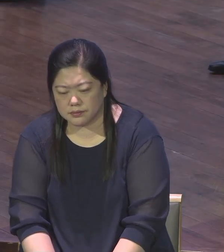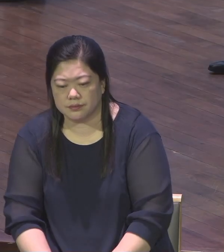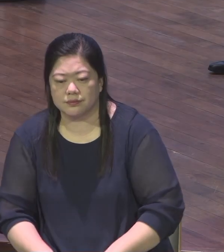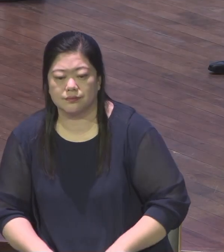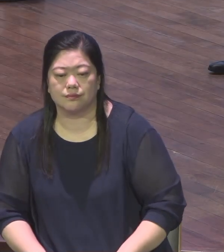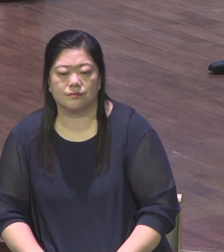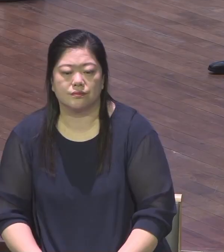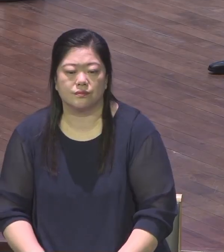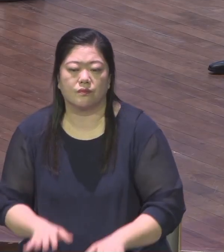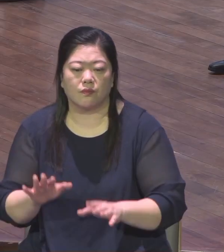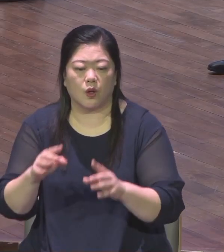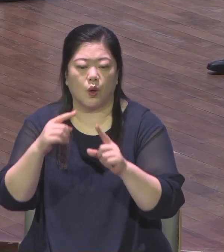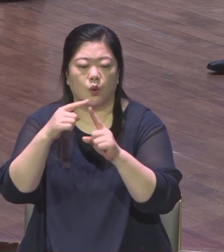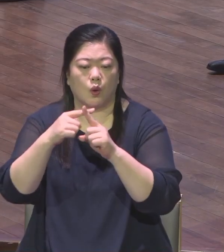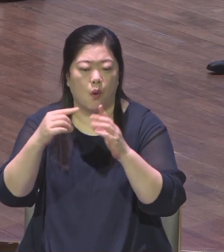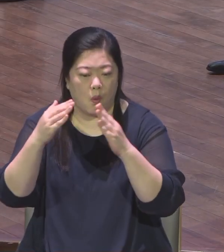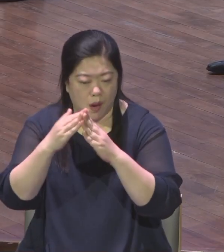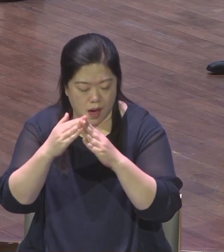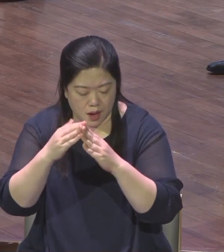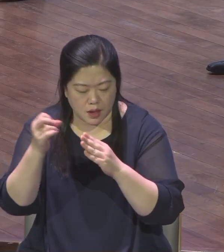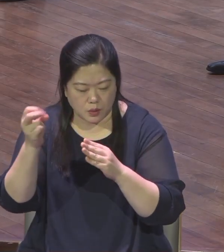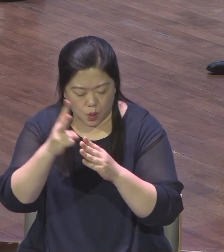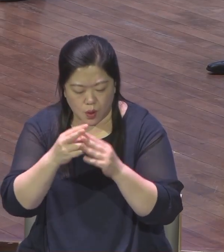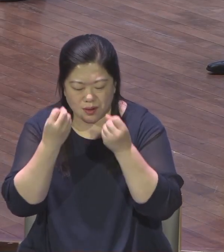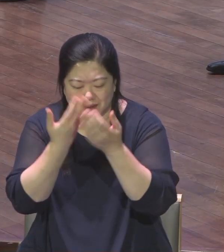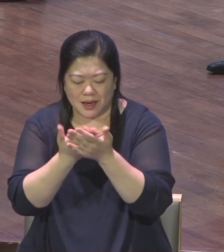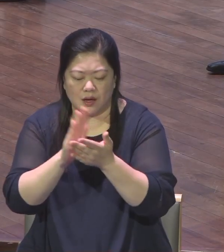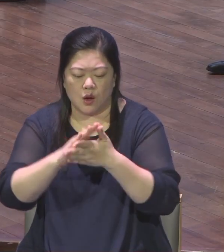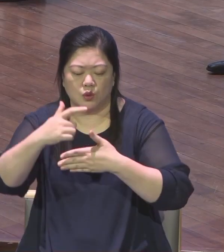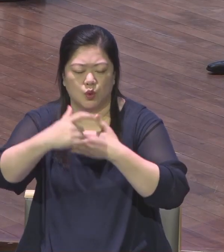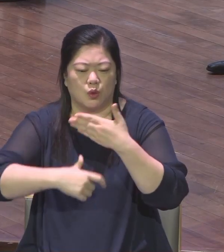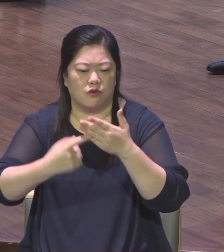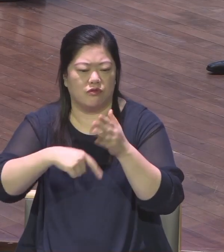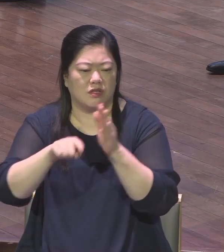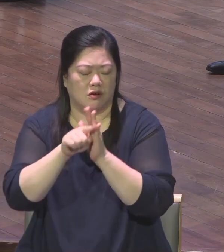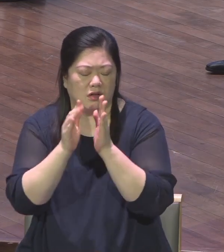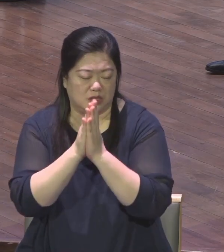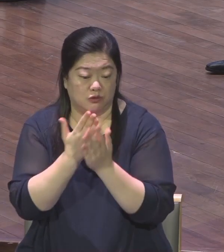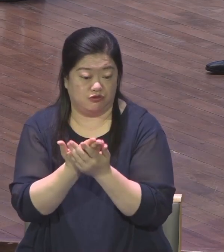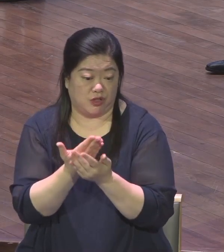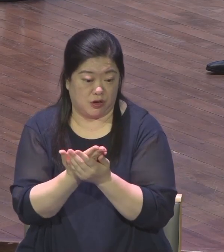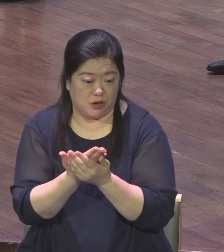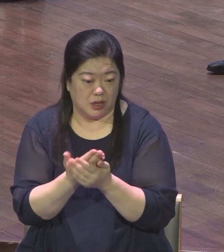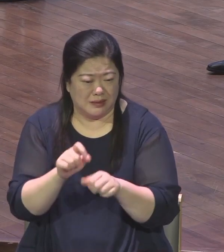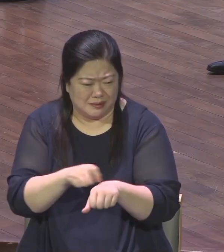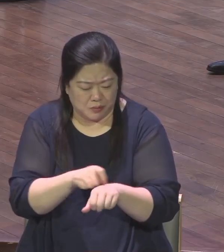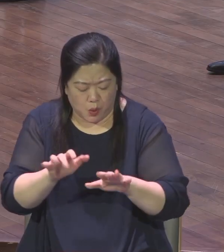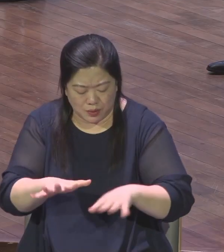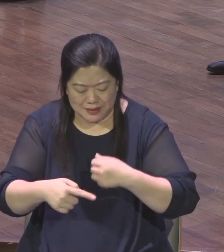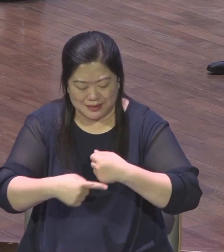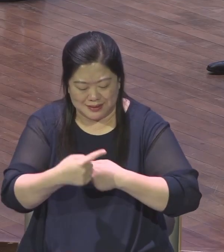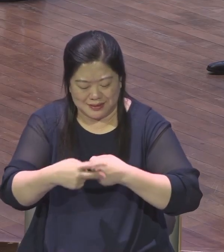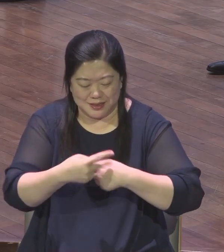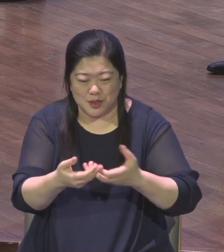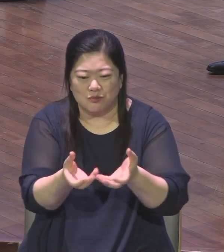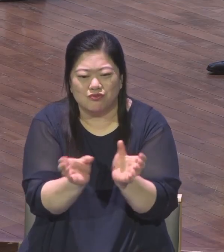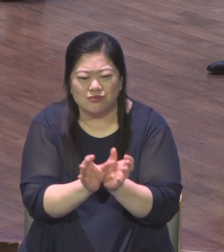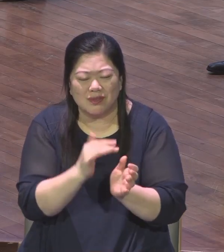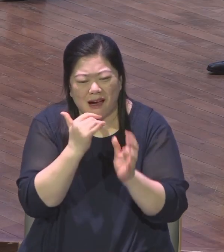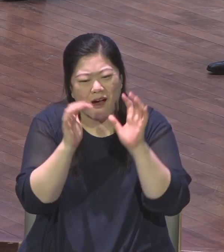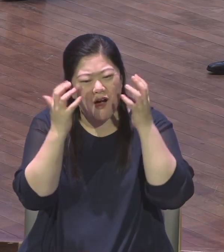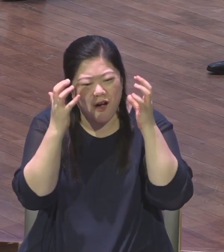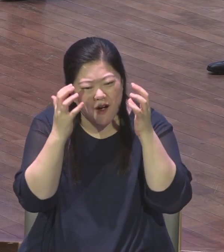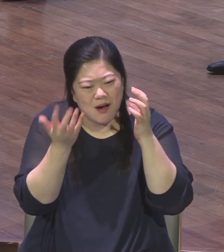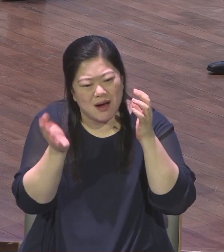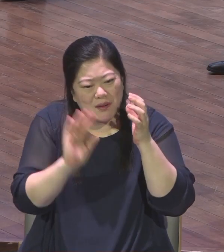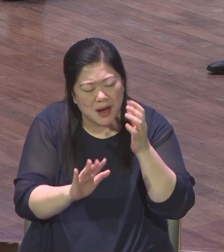총회를 위해서 기도하시기 바랍니다. 우리 오늘 윤영구 기관 보고를 했는데 참으로 우리 교회는 정말 대단합니다. 한